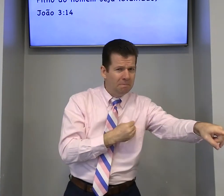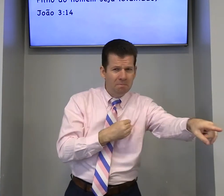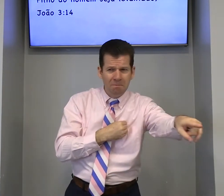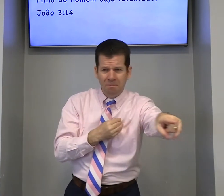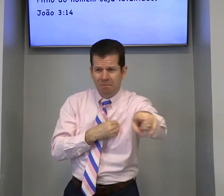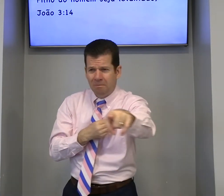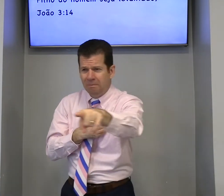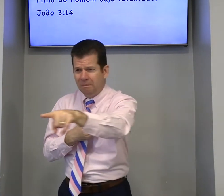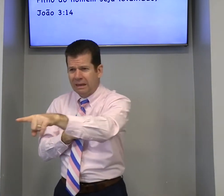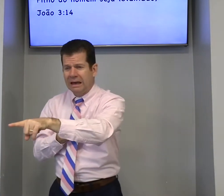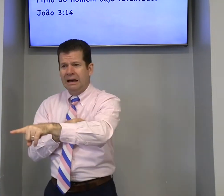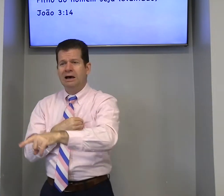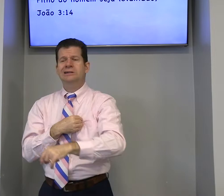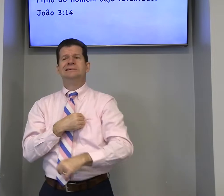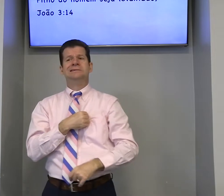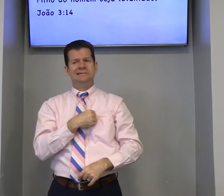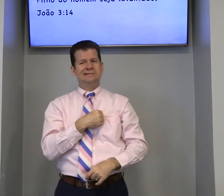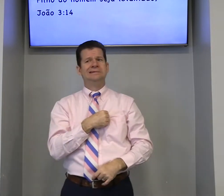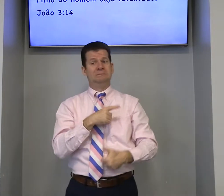Deus vê o pecado.